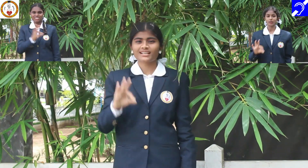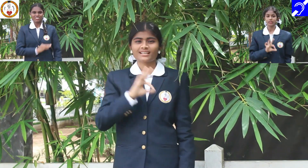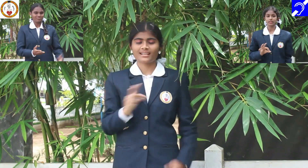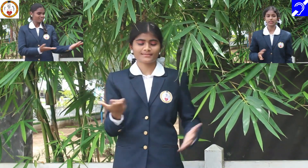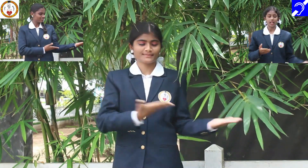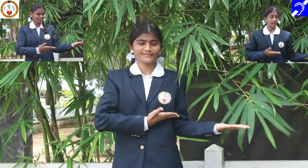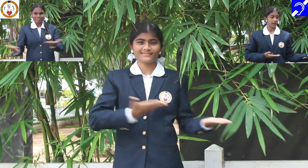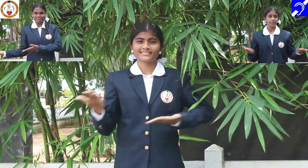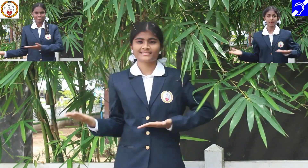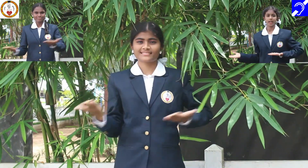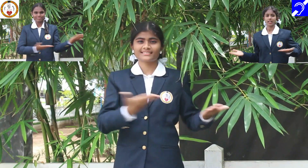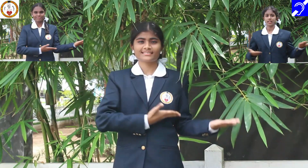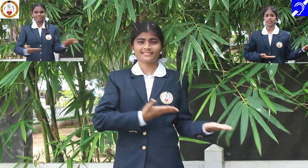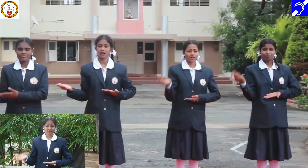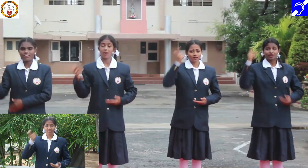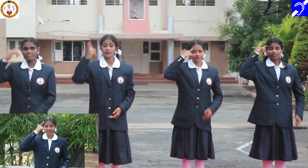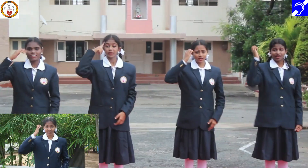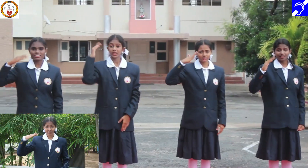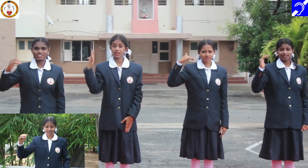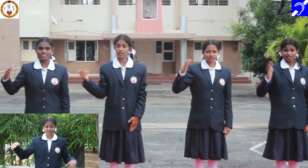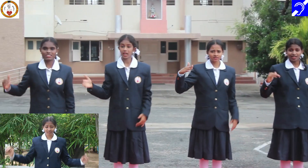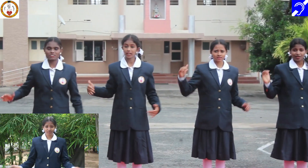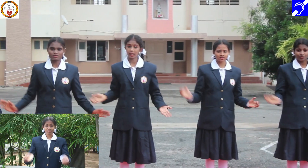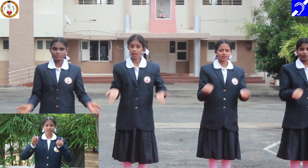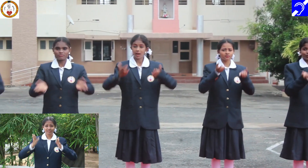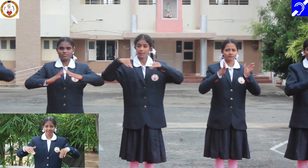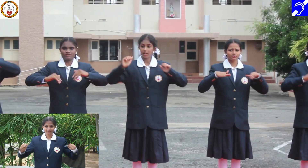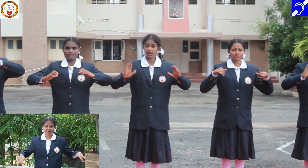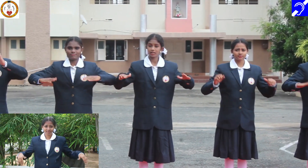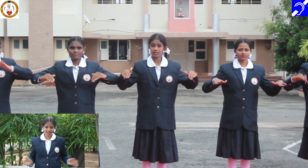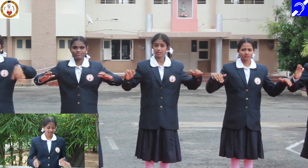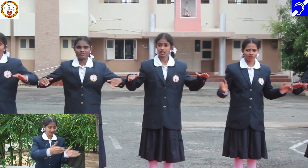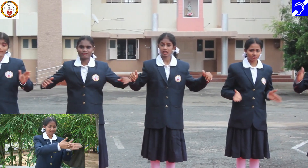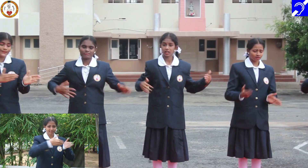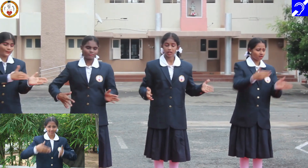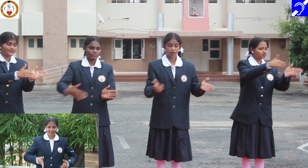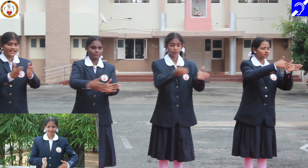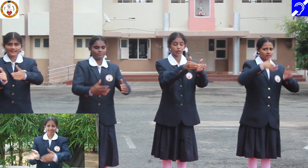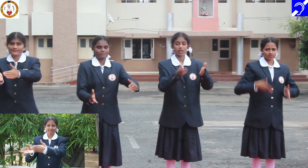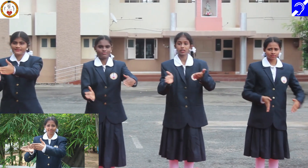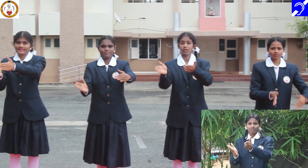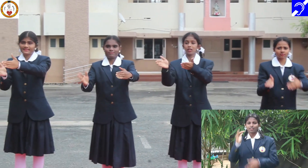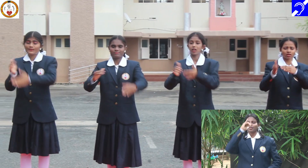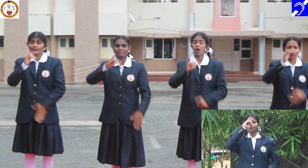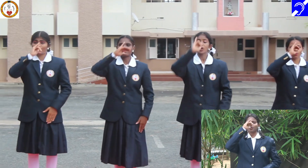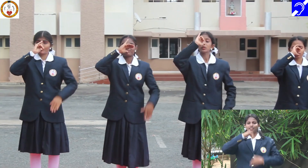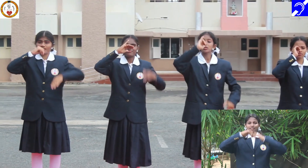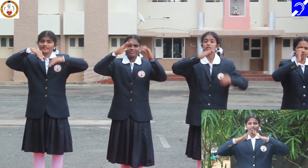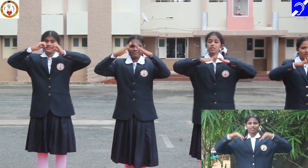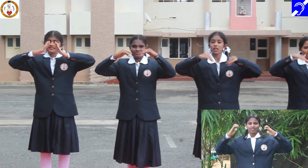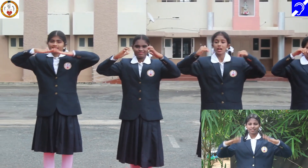उतकडवंगा दिंज हिमाचल यमुनागंगा